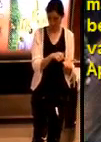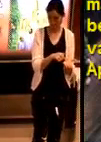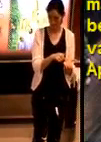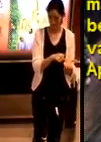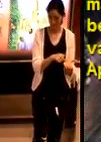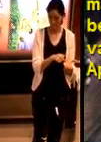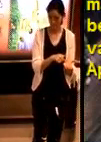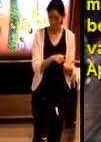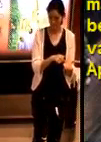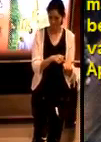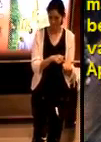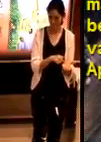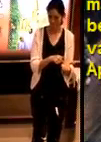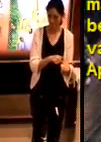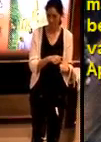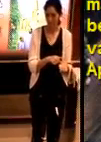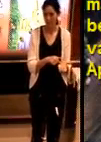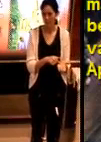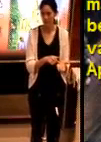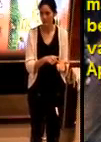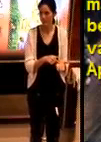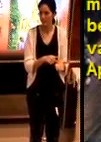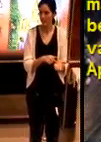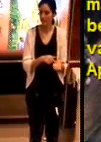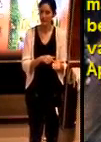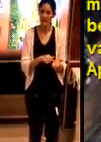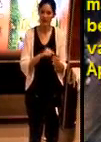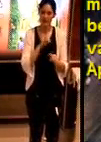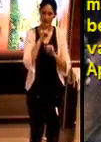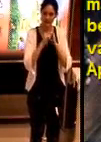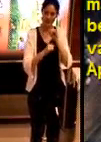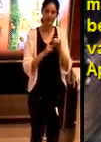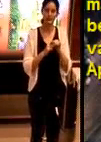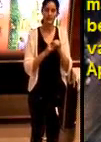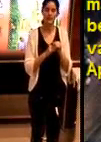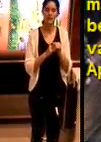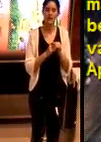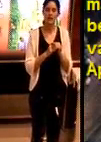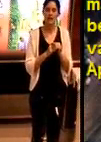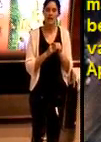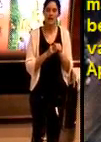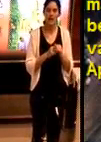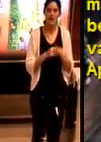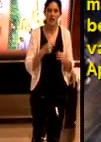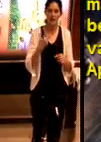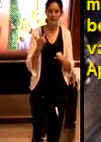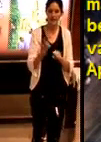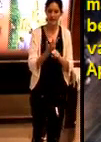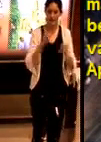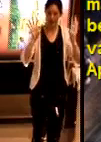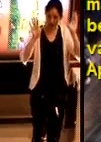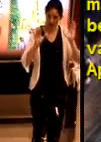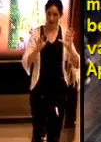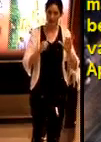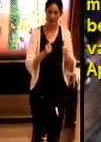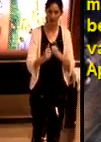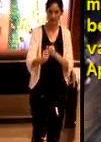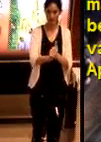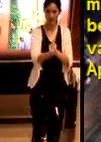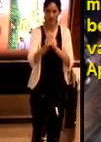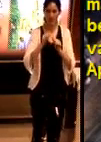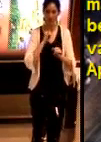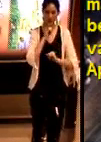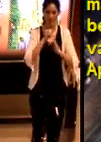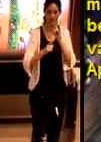en Apocalipsis 7. Allí en el versículo 9 dice: Y el tercer ángel lo siguió diciendo a gran voz: